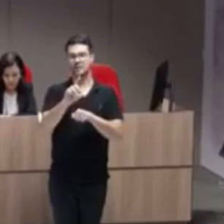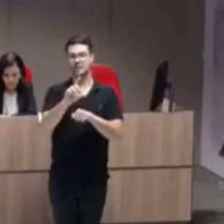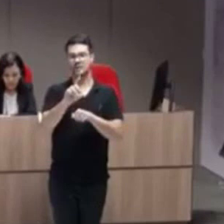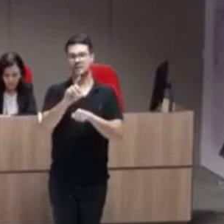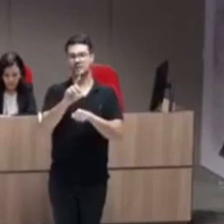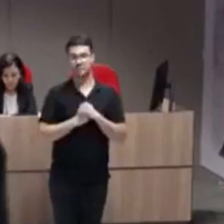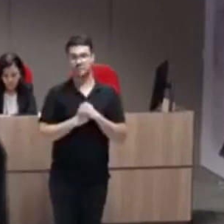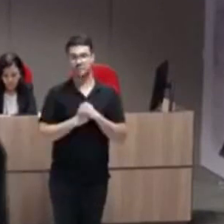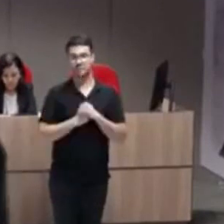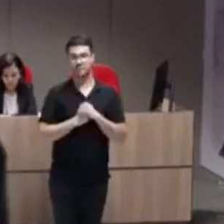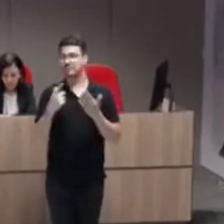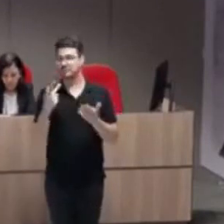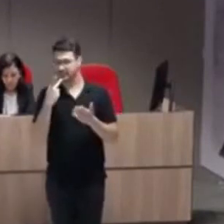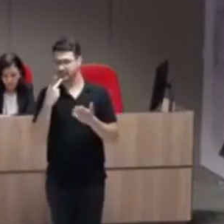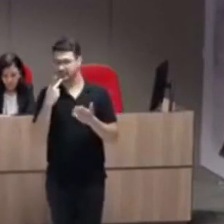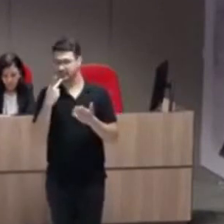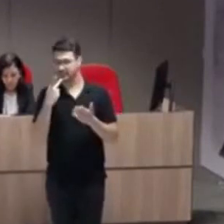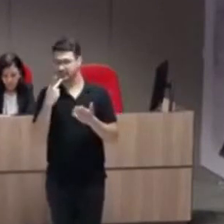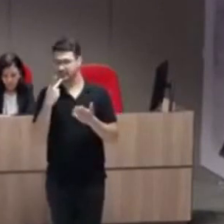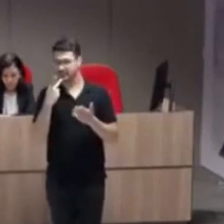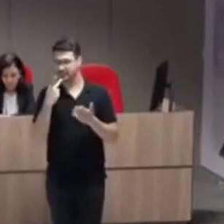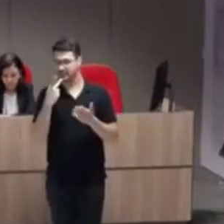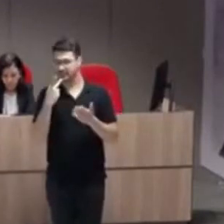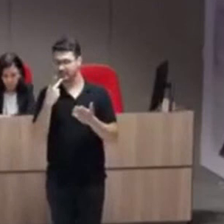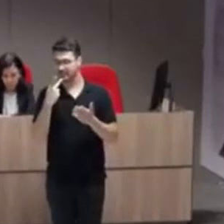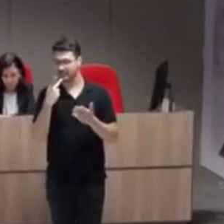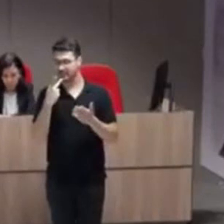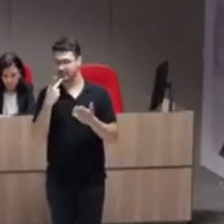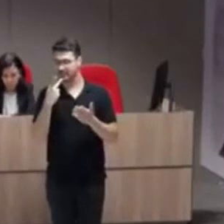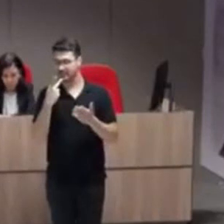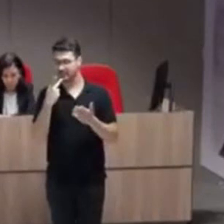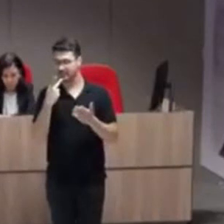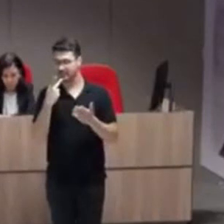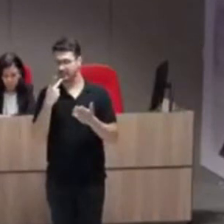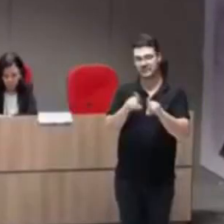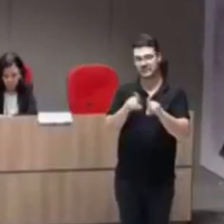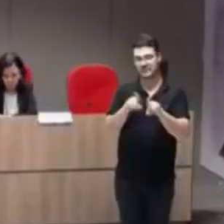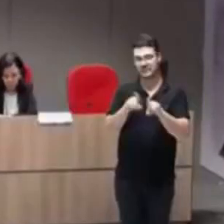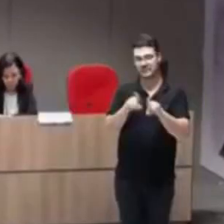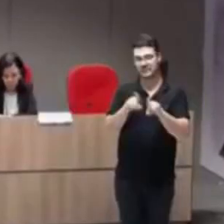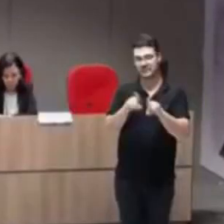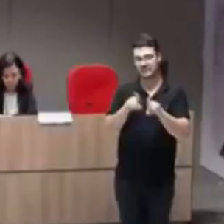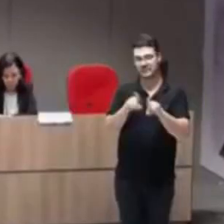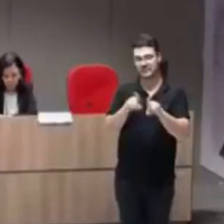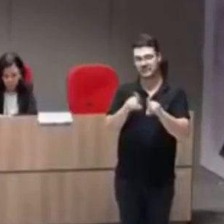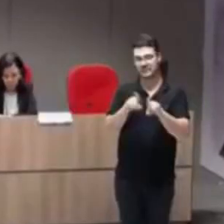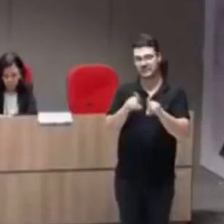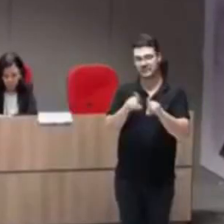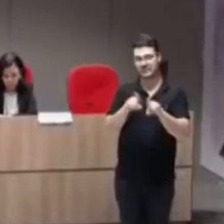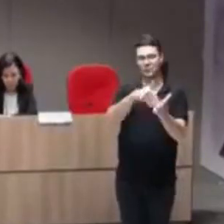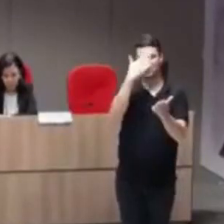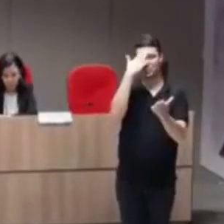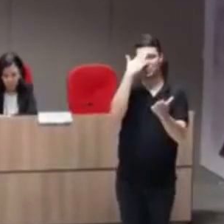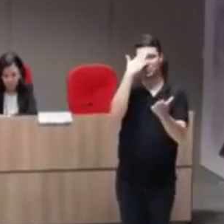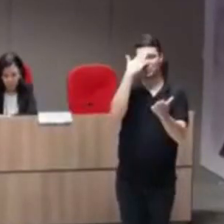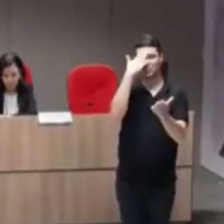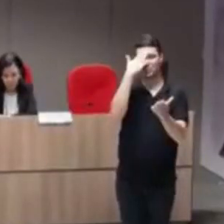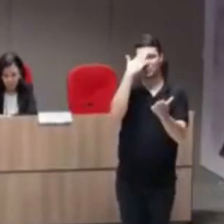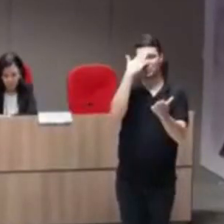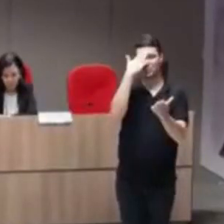Eu não vou me alongar, eu queria apenas fazer dois últimos agradecimentos ao